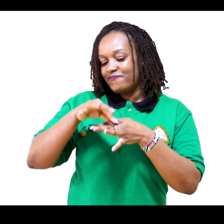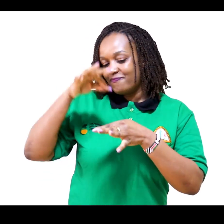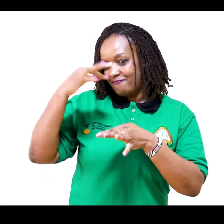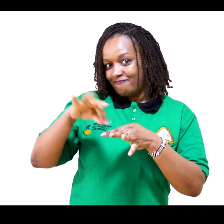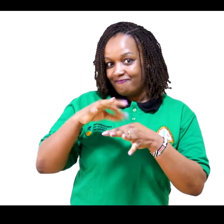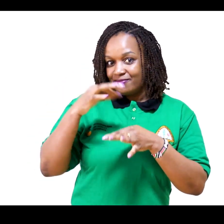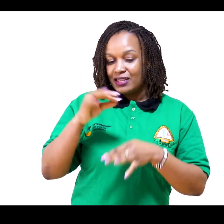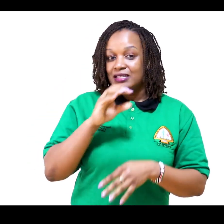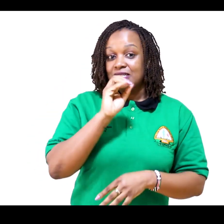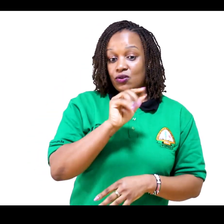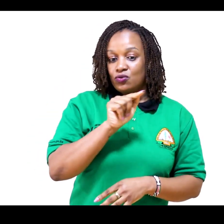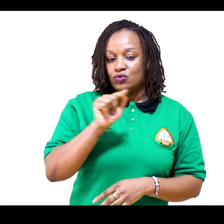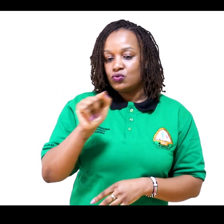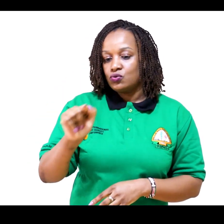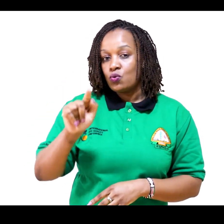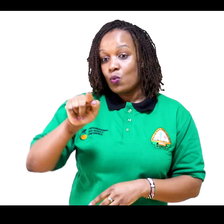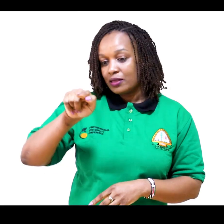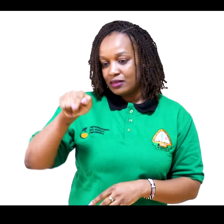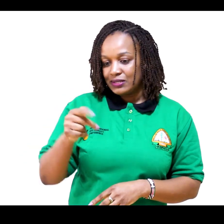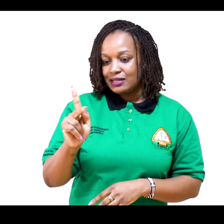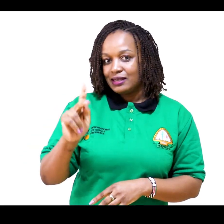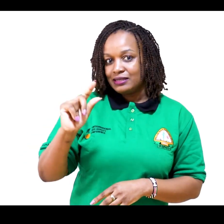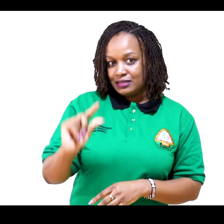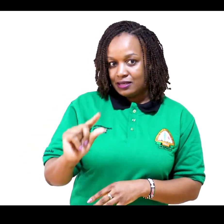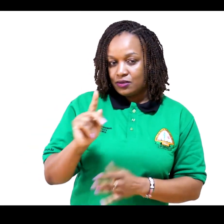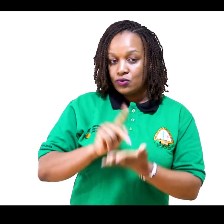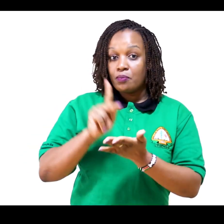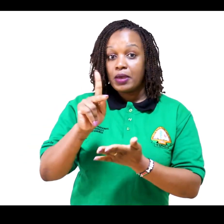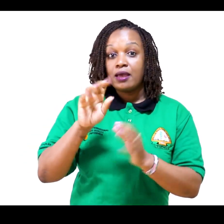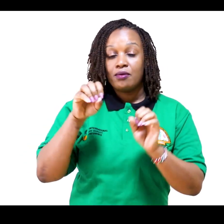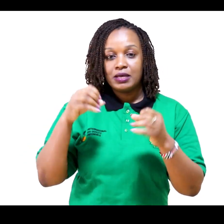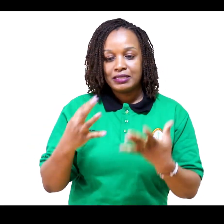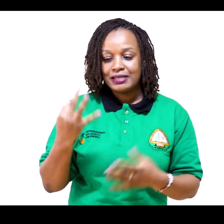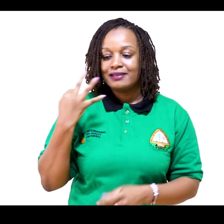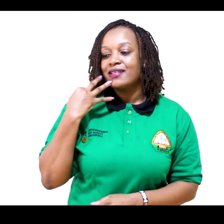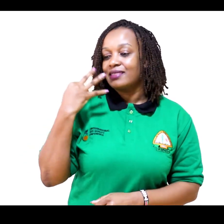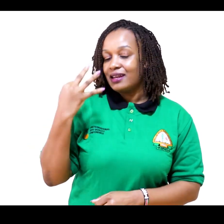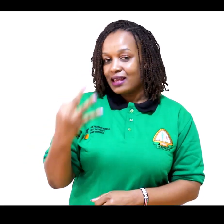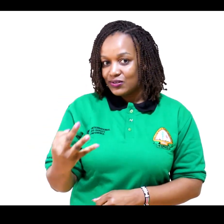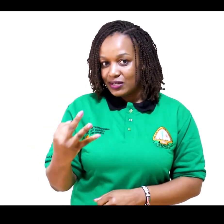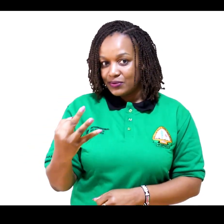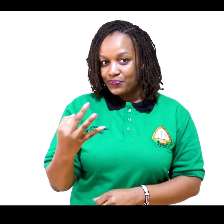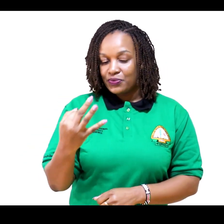Matunda na mboga 0 hadi 1,000 kilo, shilingi 300.